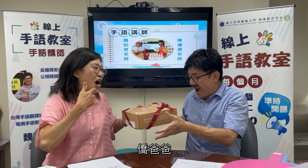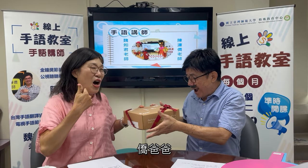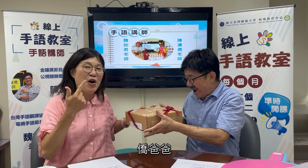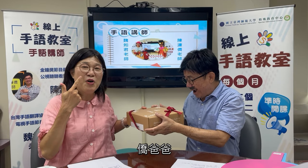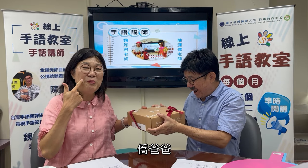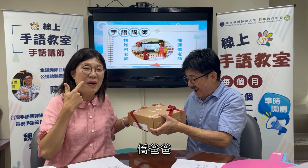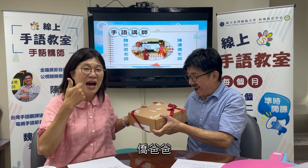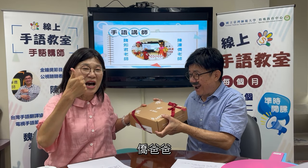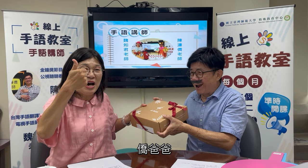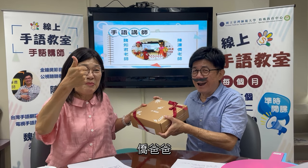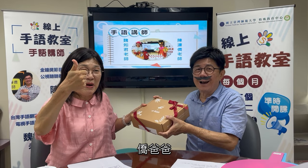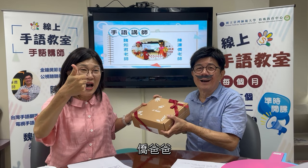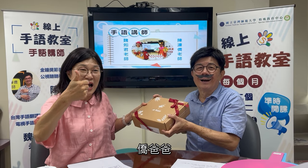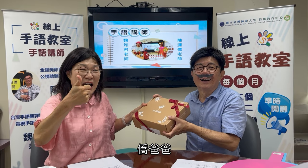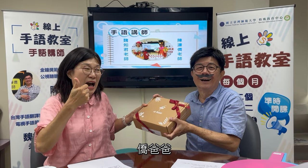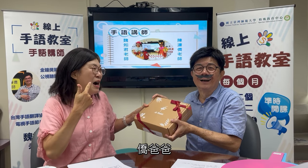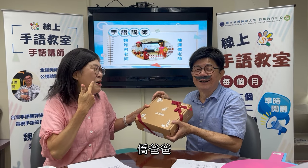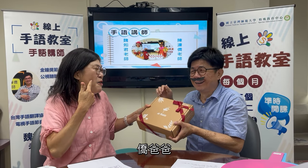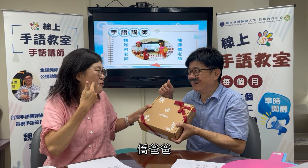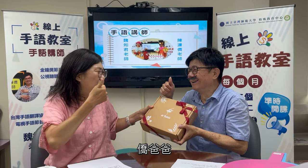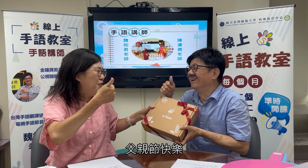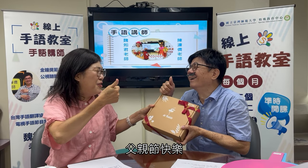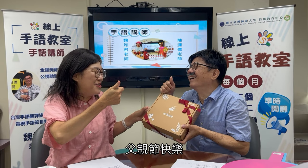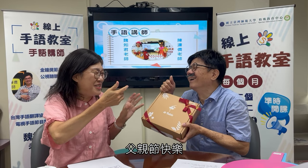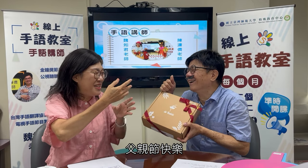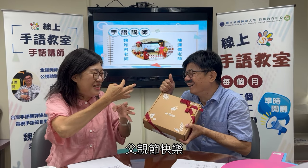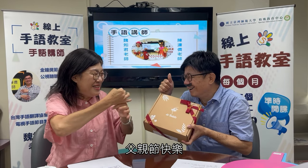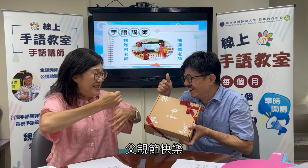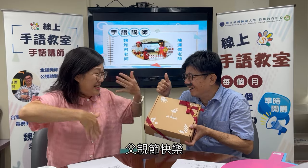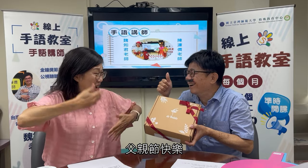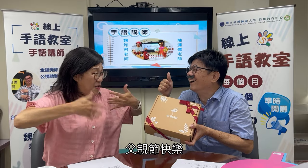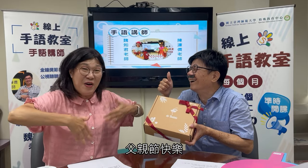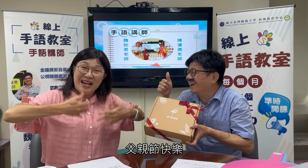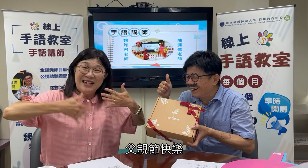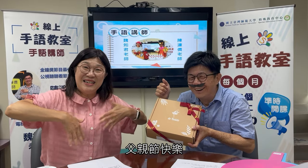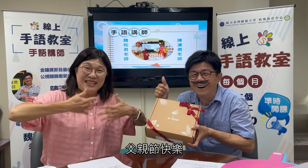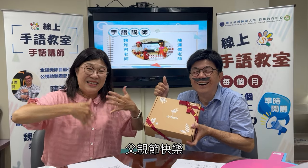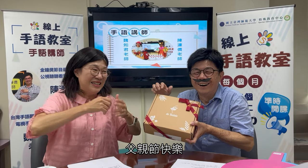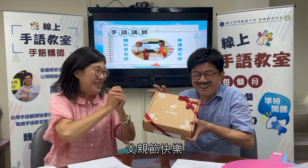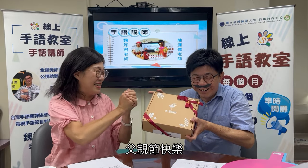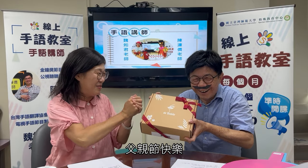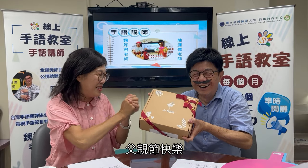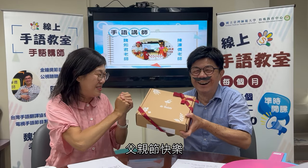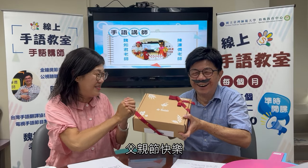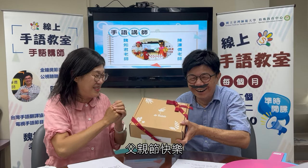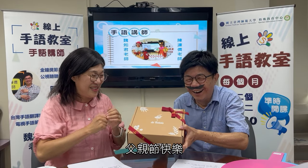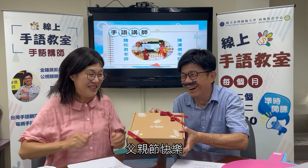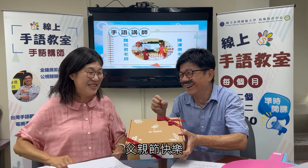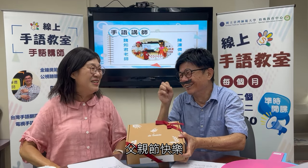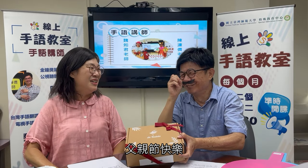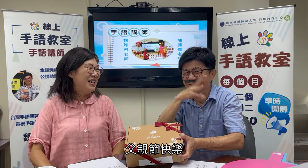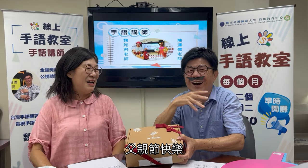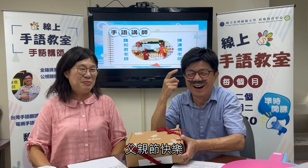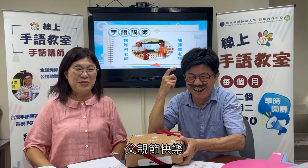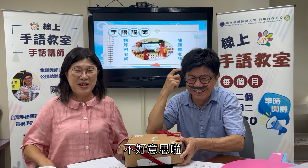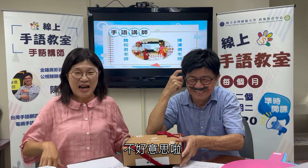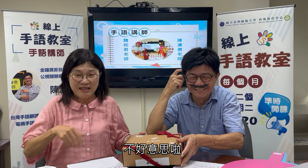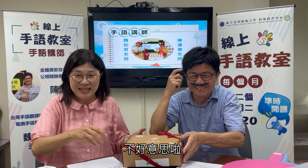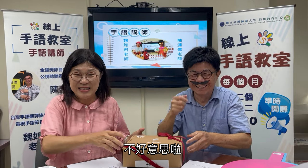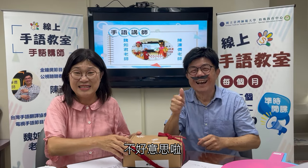乔爸爸，父亲节快乐！恭喜恭喜！不好意思